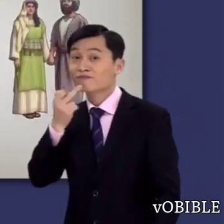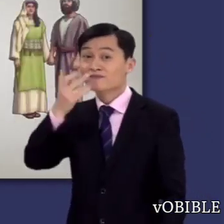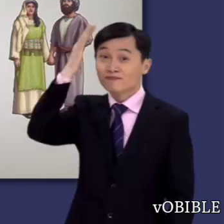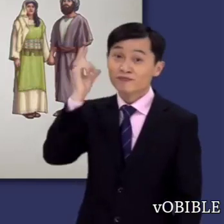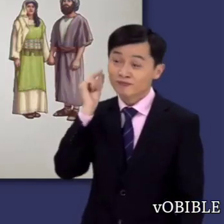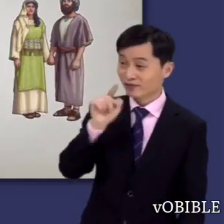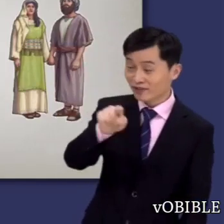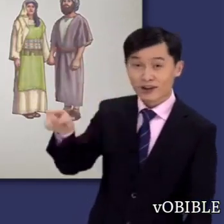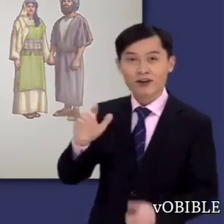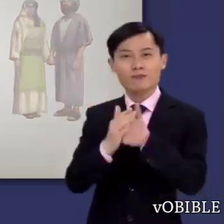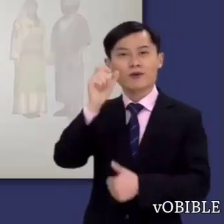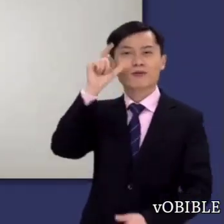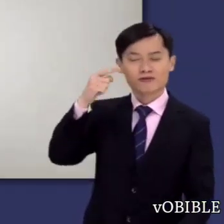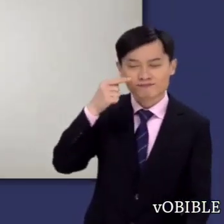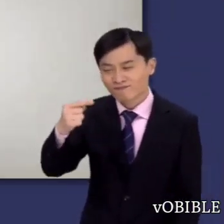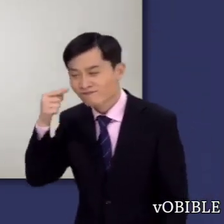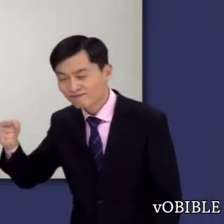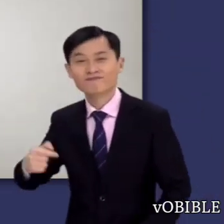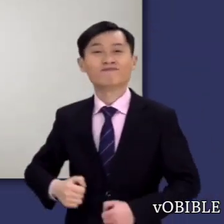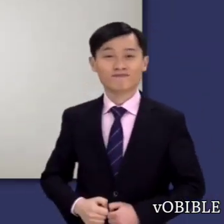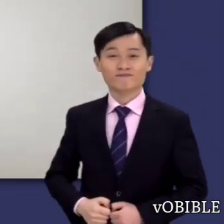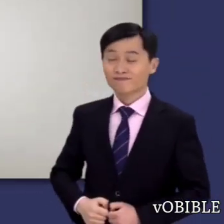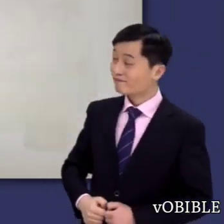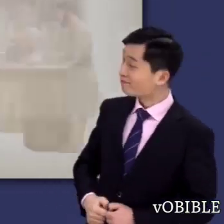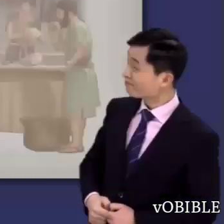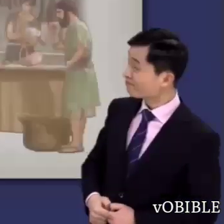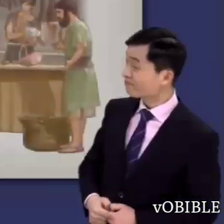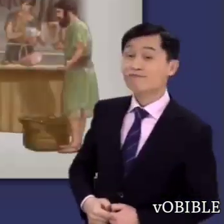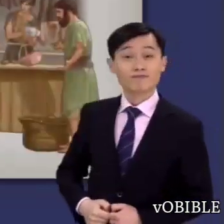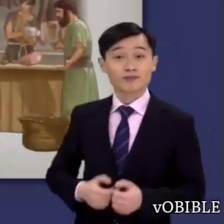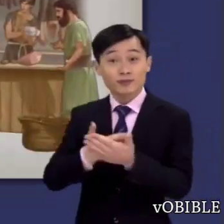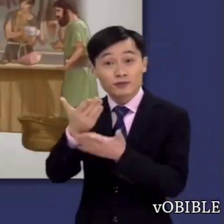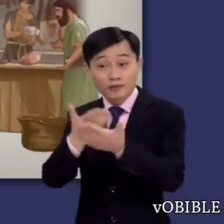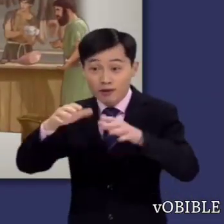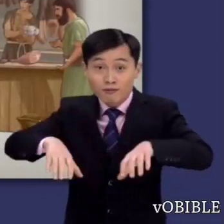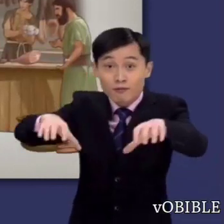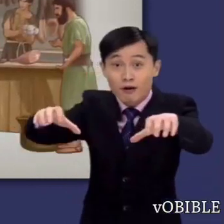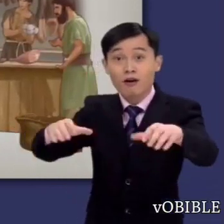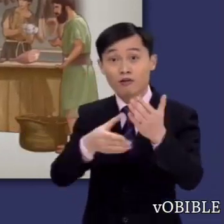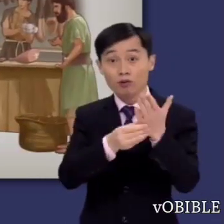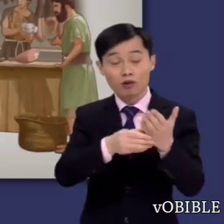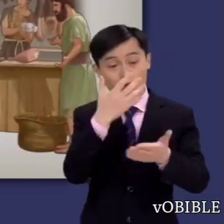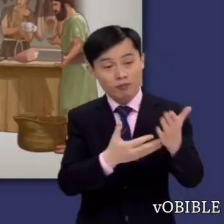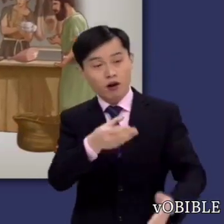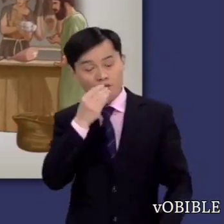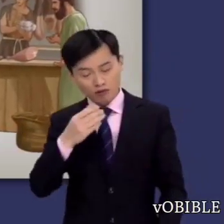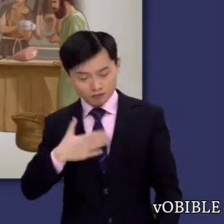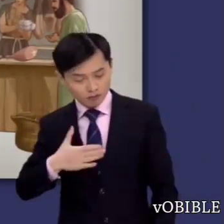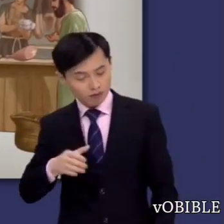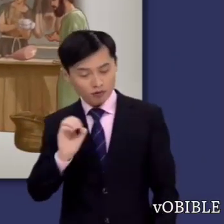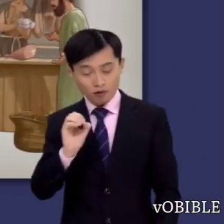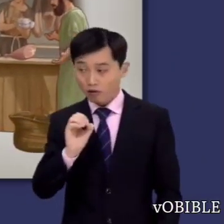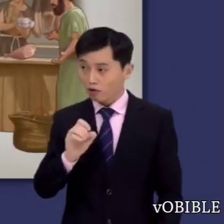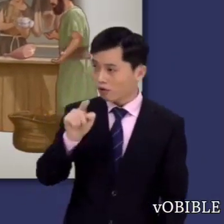好的劝告。第八到十章，保罗说，为了顾及别人的良心，也为了让